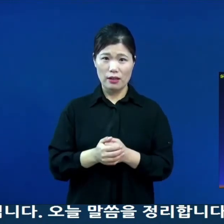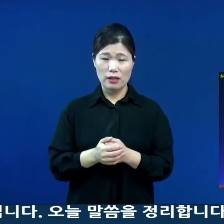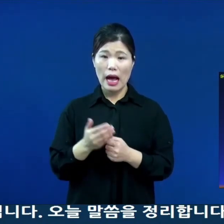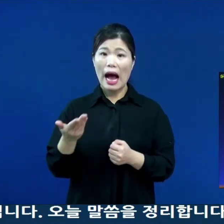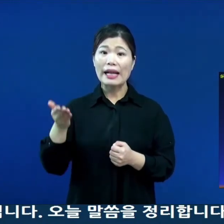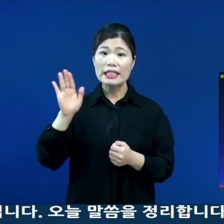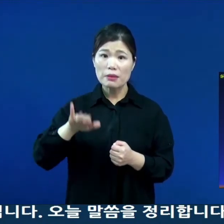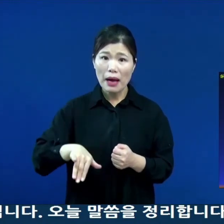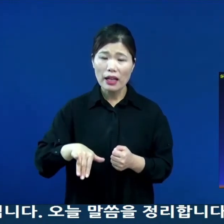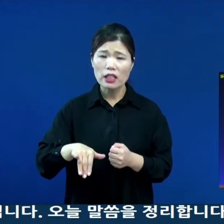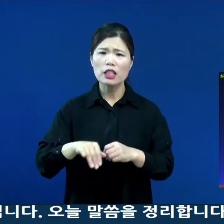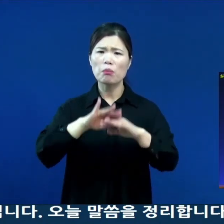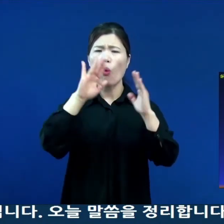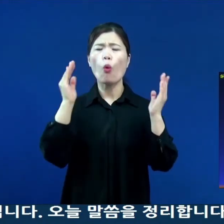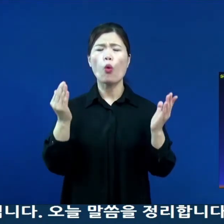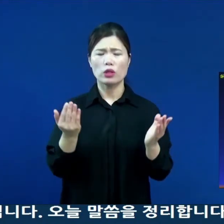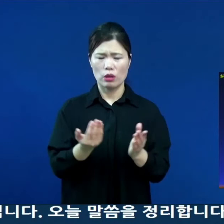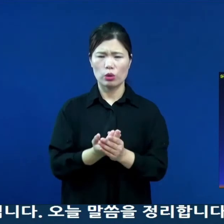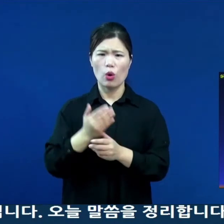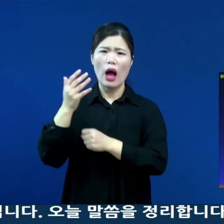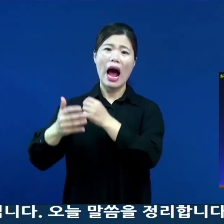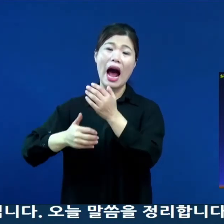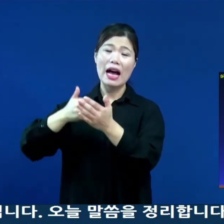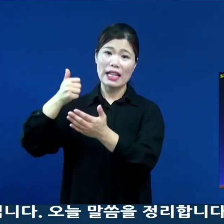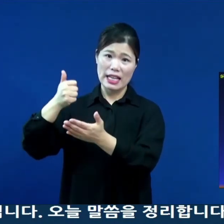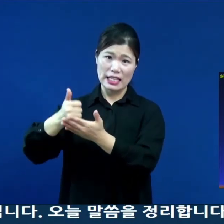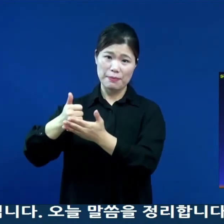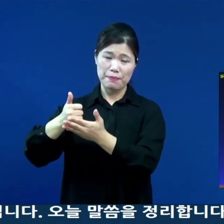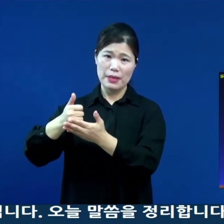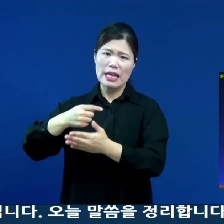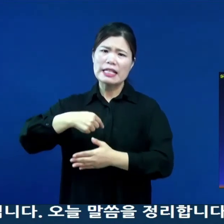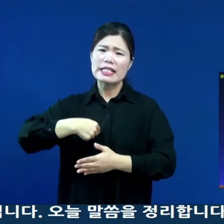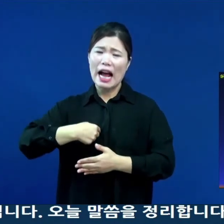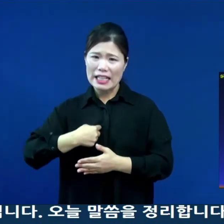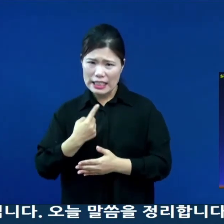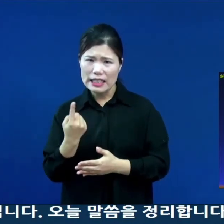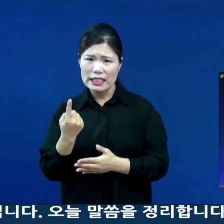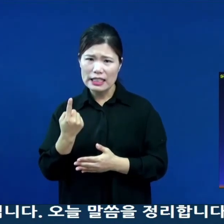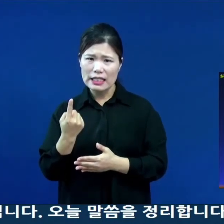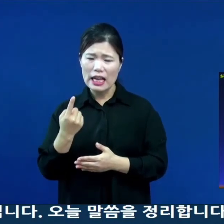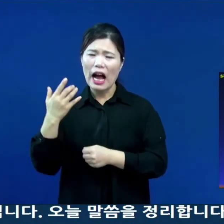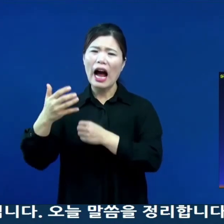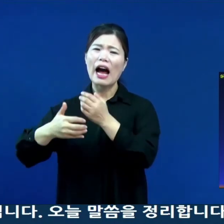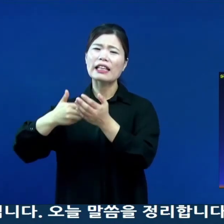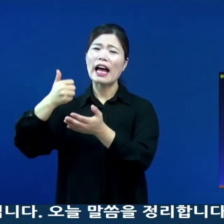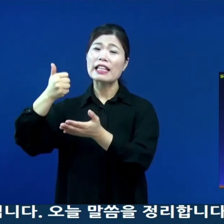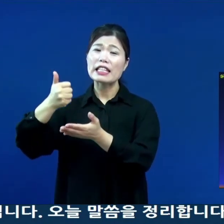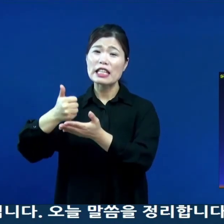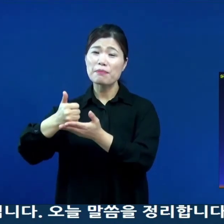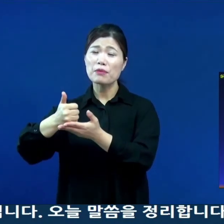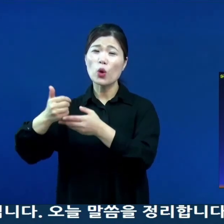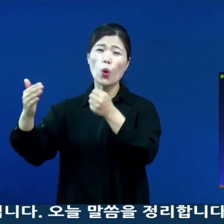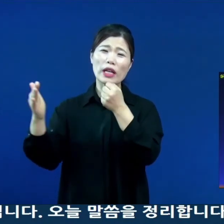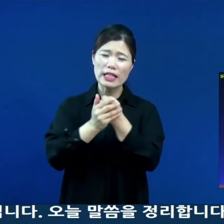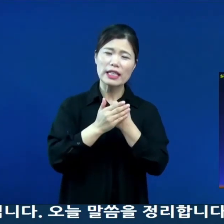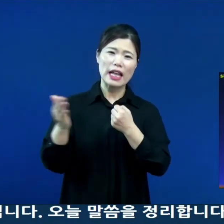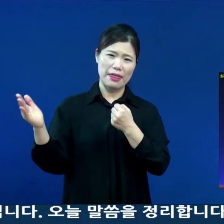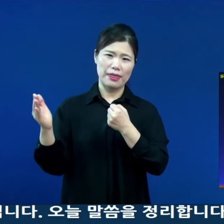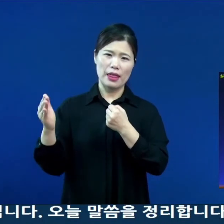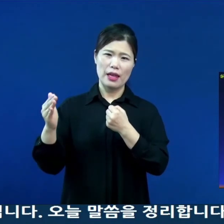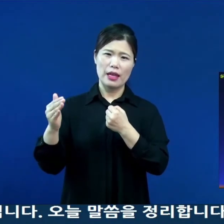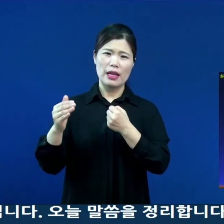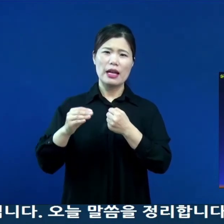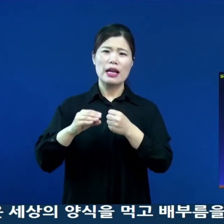힘, 하나님 자신으로 우리의 삶의 터전이 되어야 되고 하나님 자신이